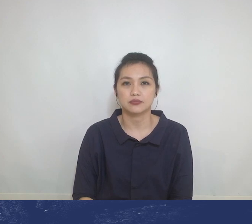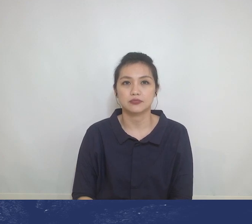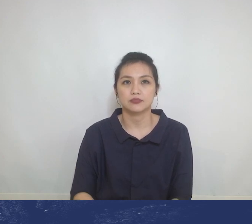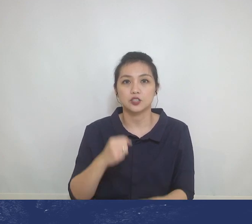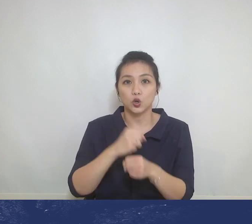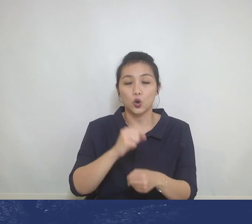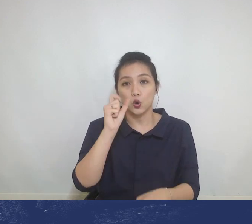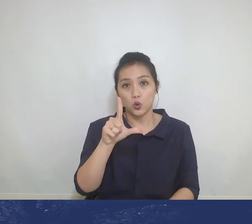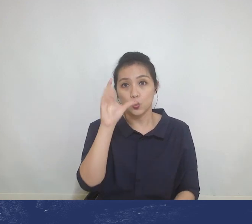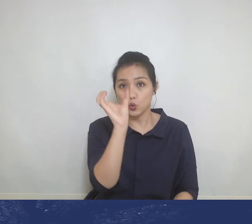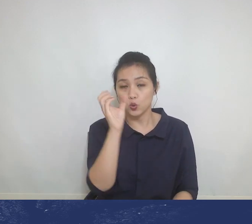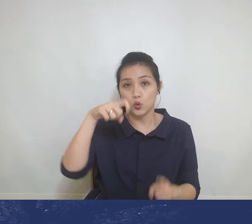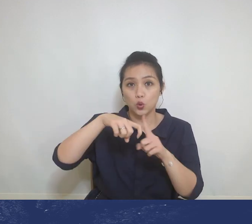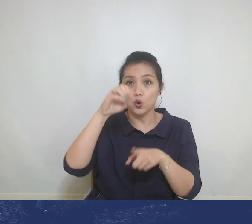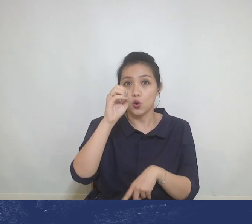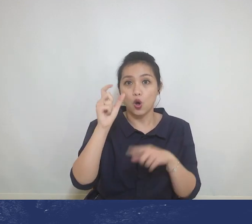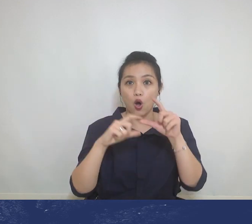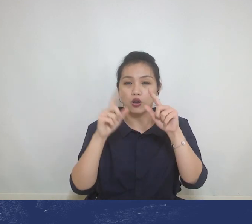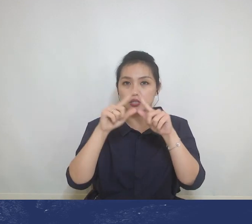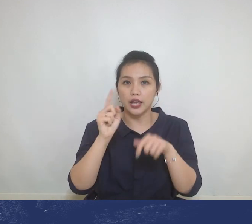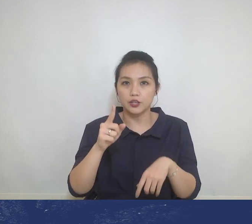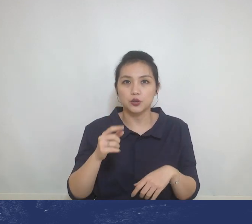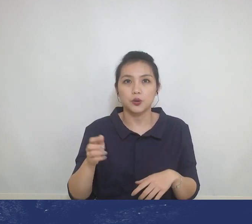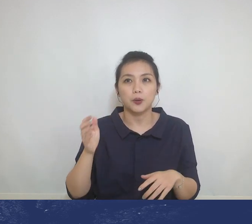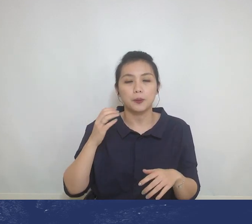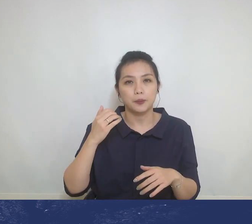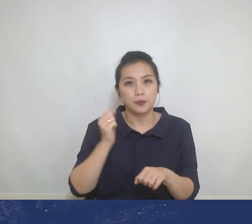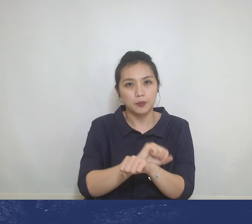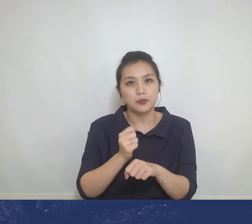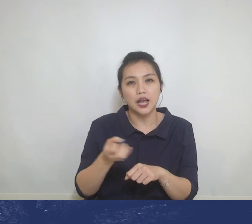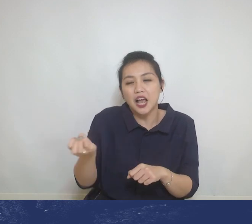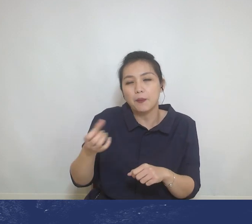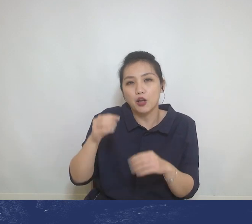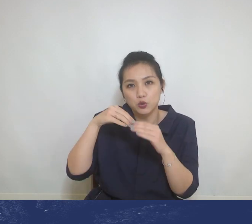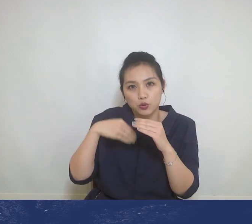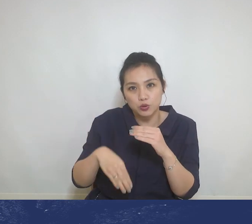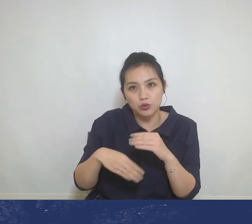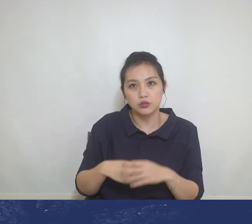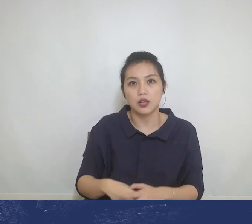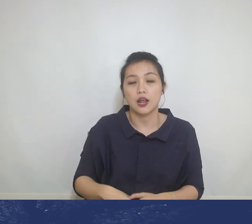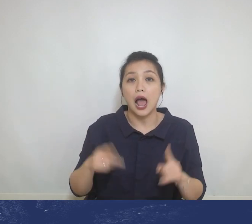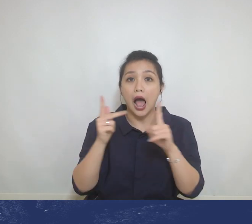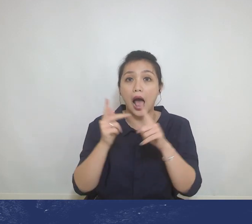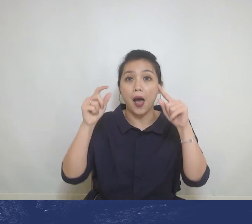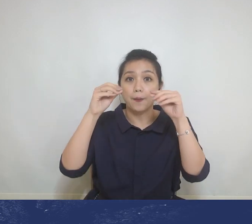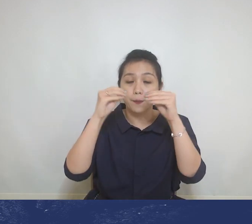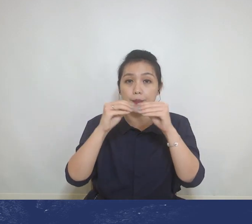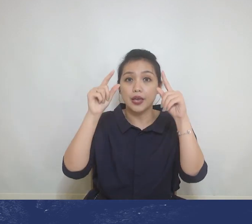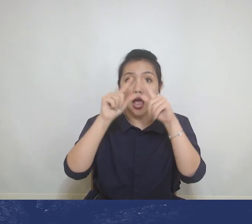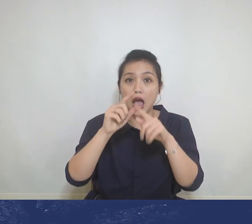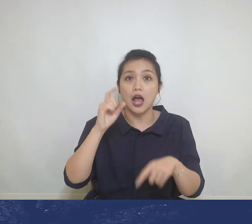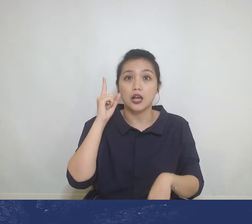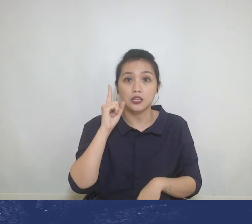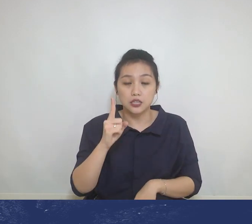jaga makan, kita bisa apa dan itu bisa turun. Tapi HbA1c ini menunjukkan rata-rata gula kita 3 bulan terakhir di mana